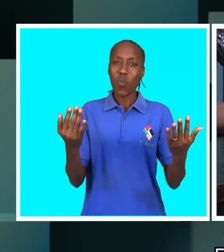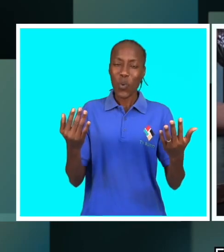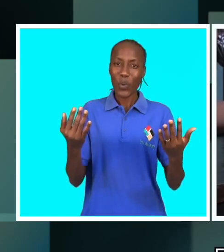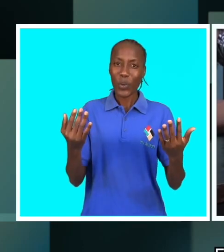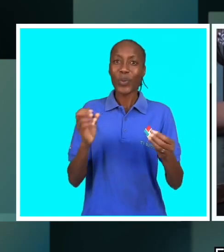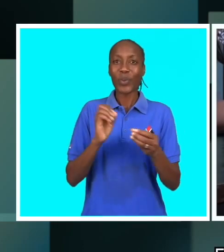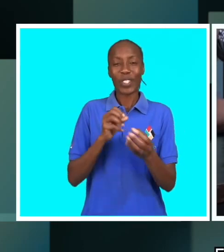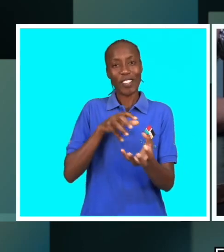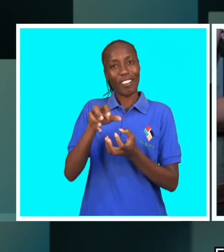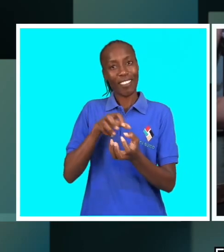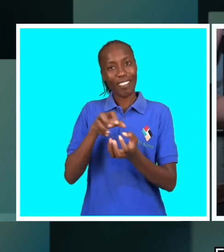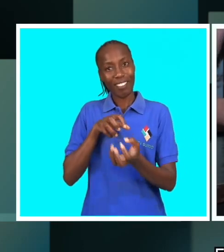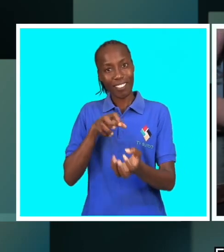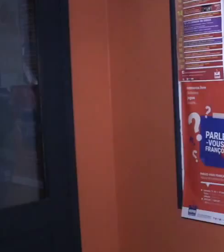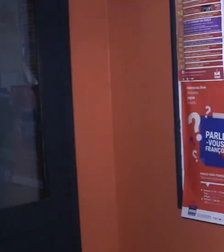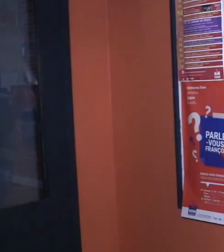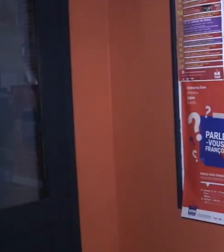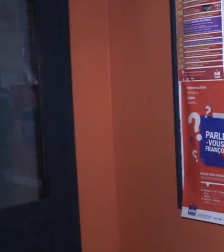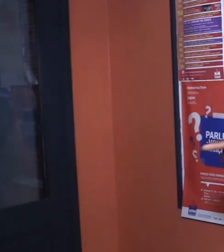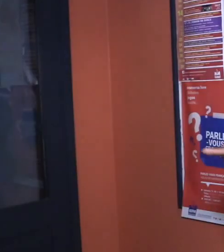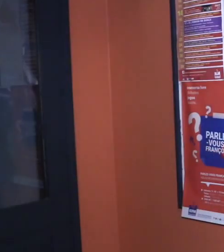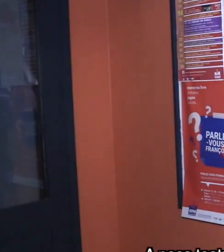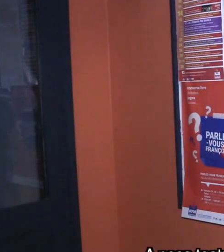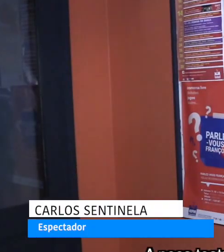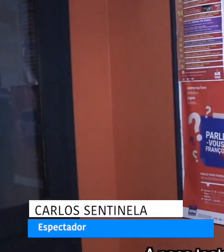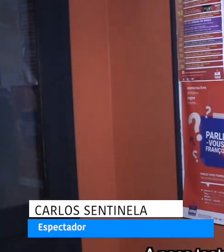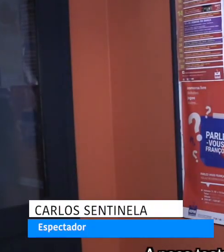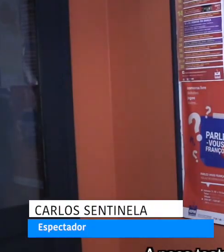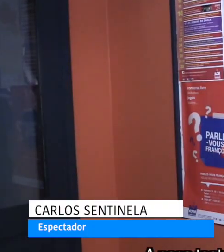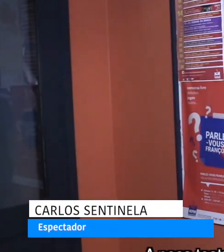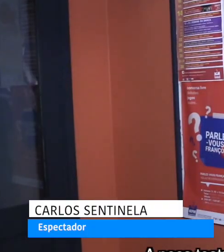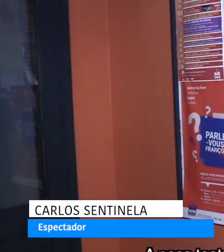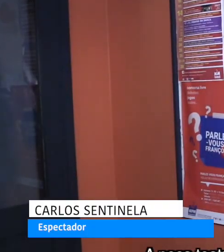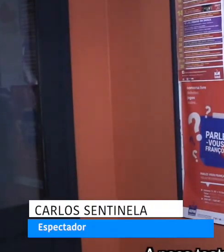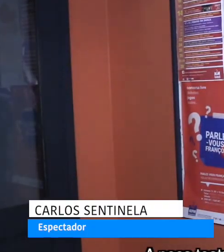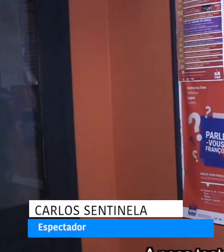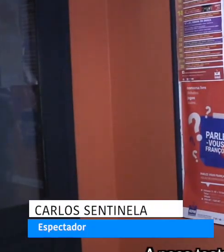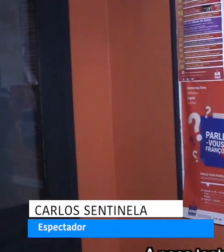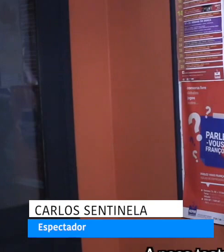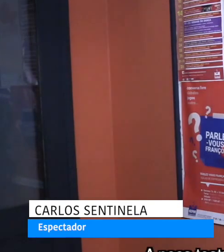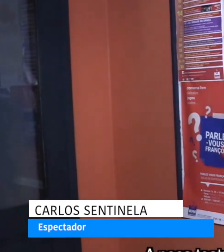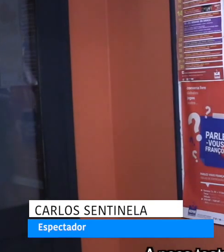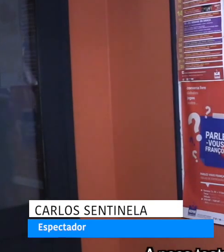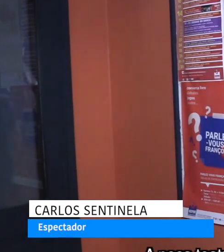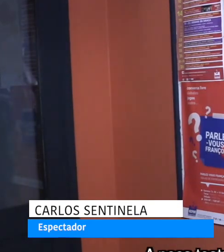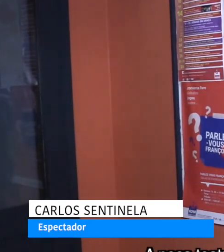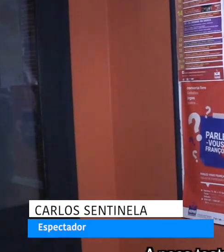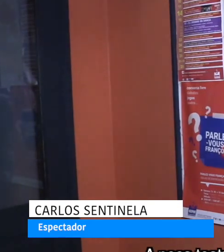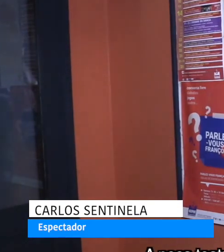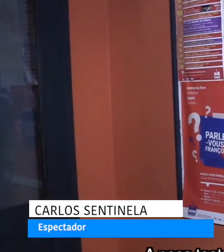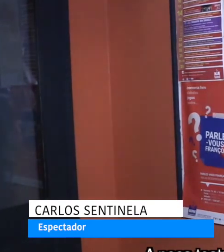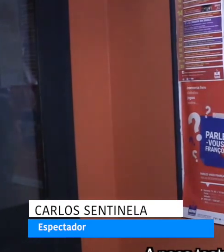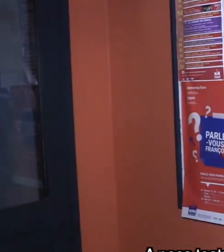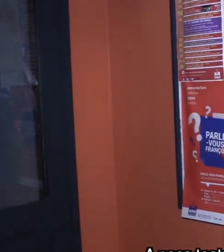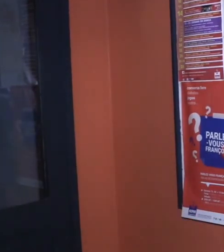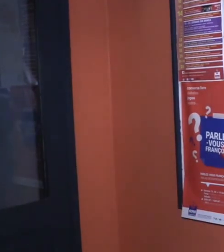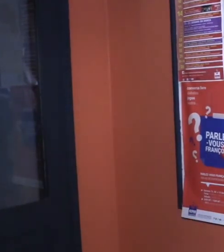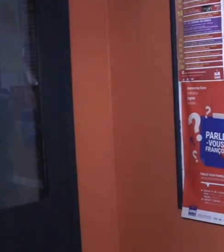Foi muito divertida. A peça teatral parecia ser representada só por surdos.